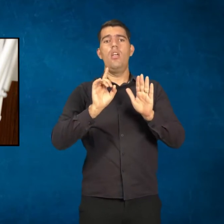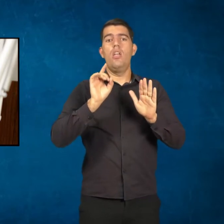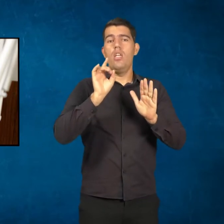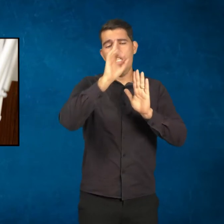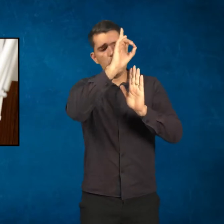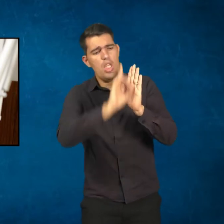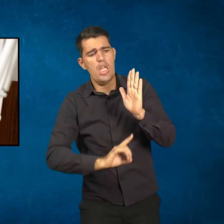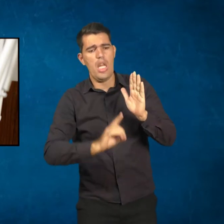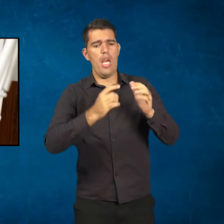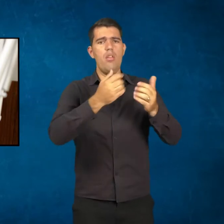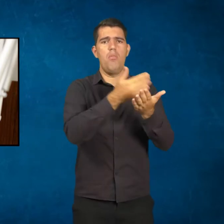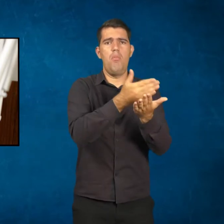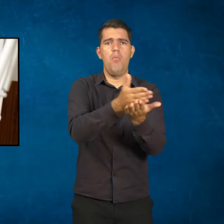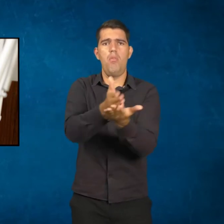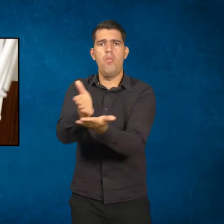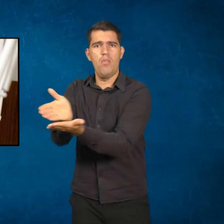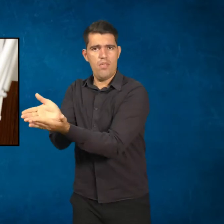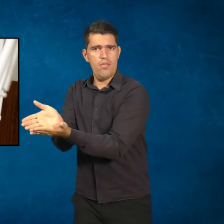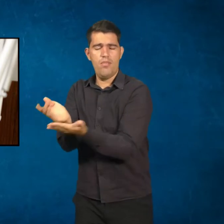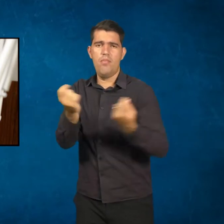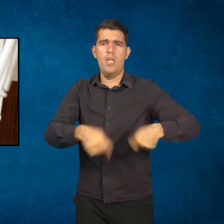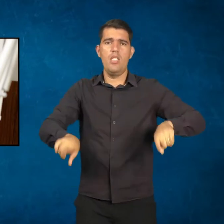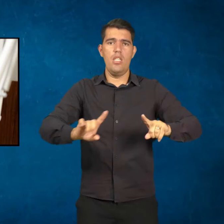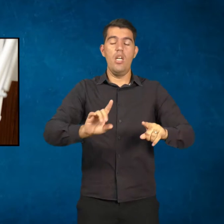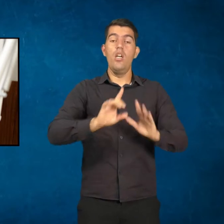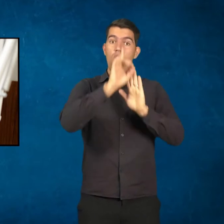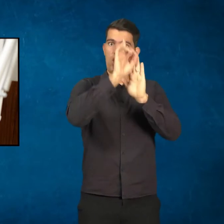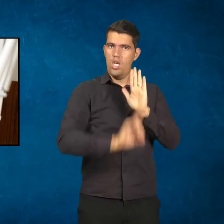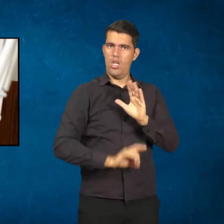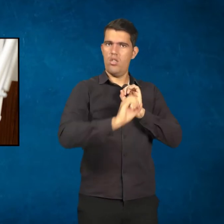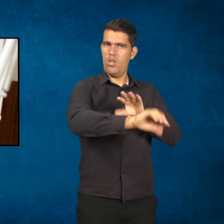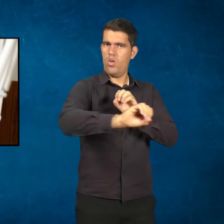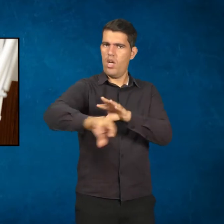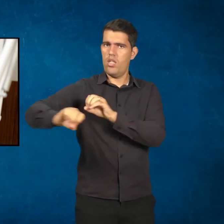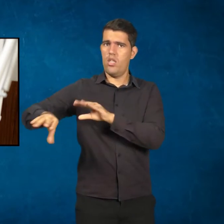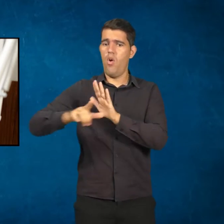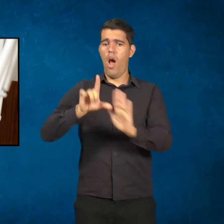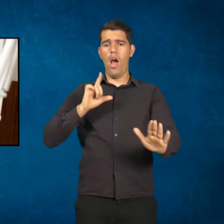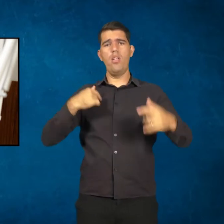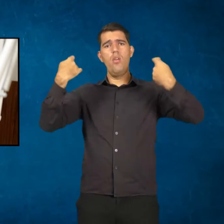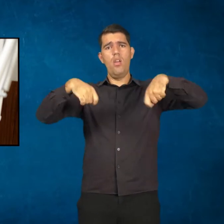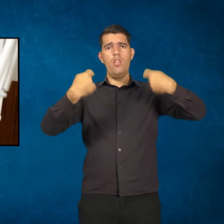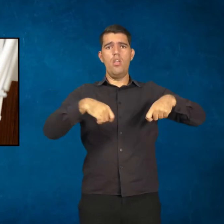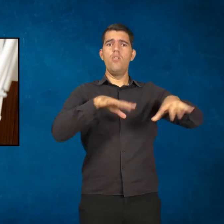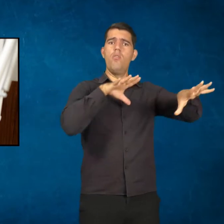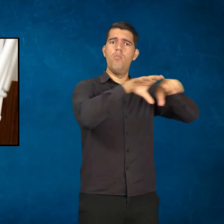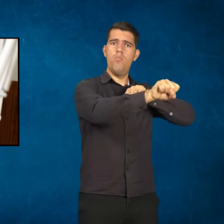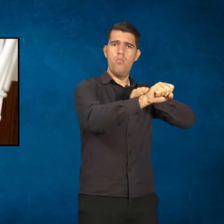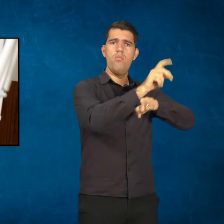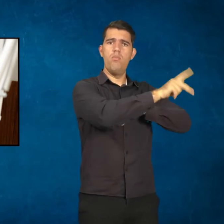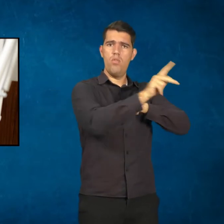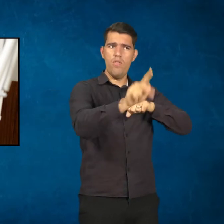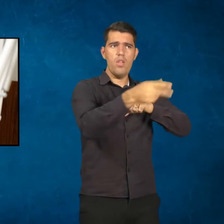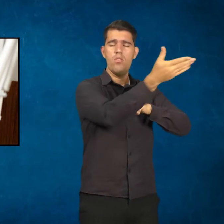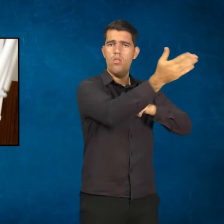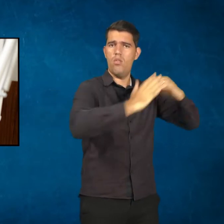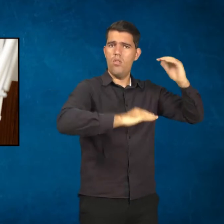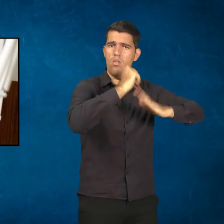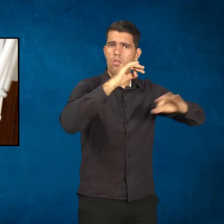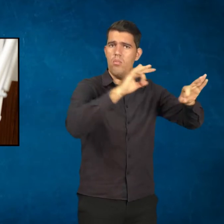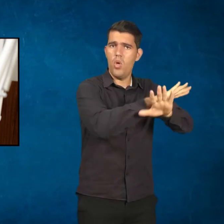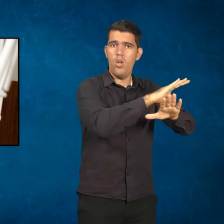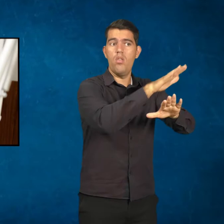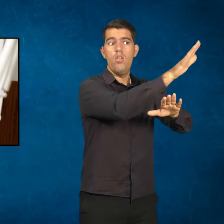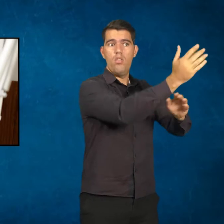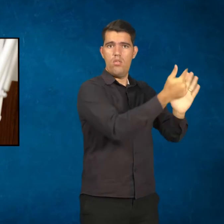desse direito em paris eu tenho o direito à educação e formação de profissionais formados e até não